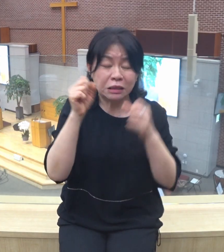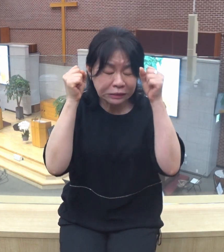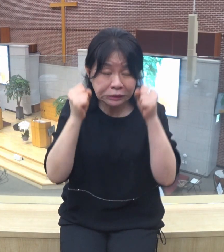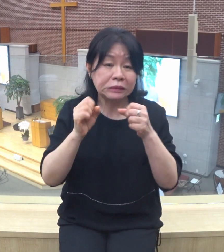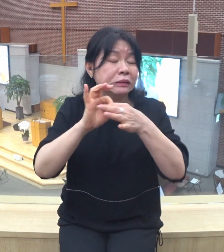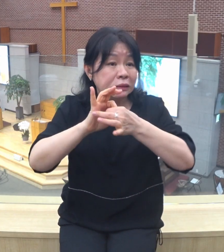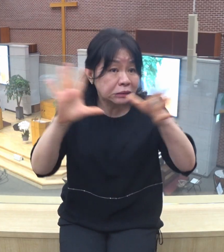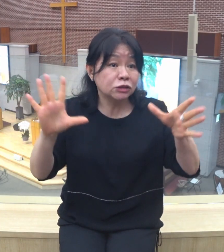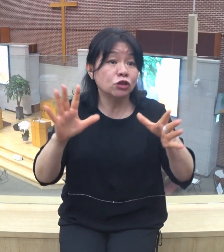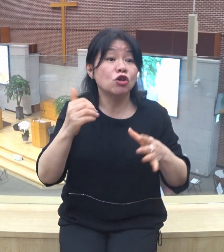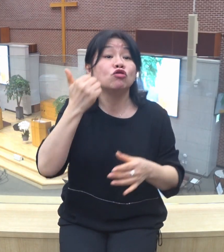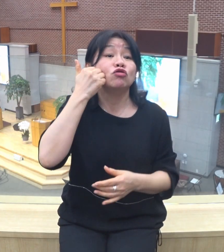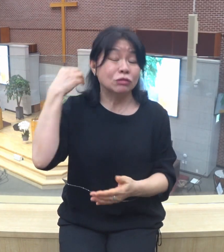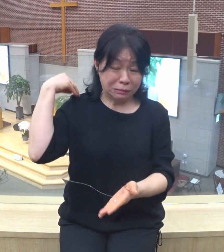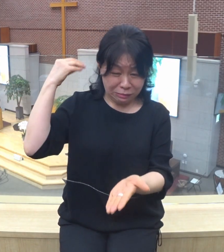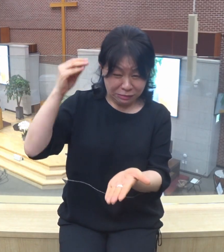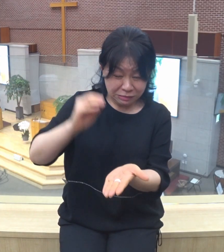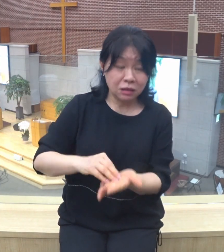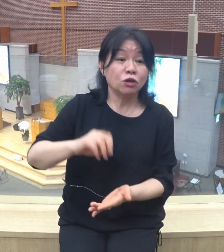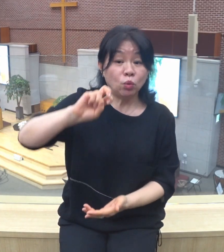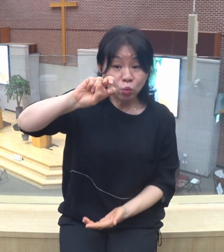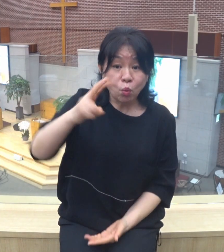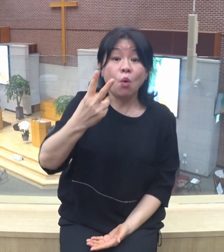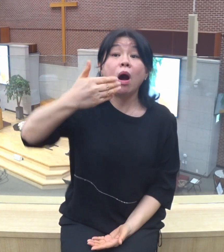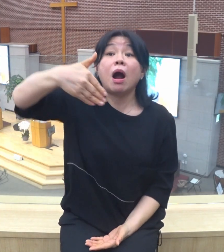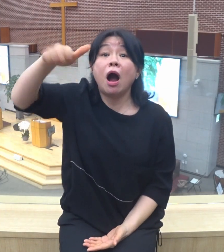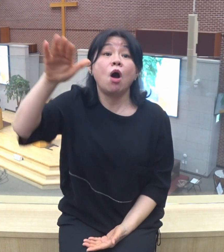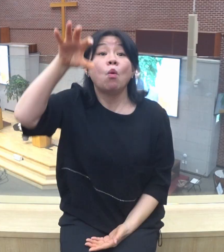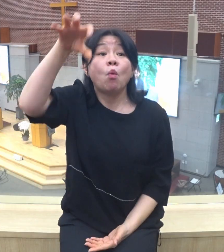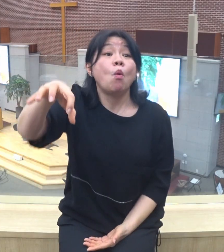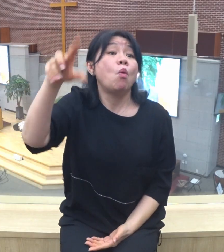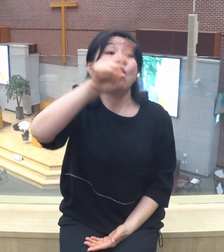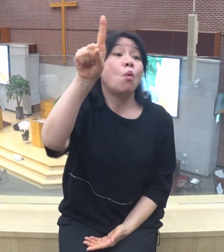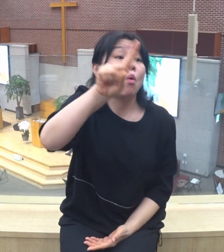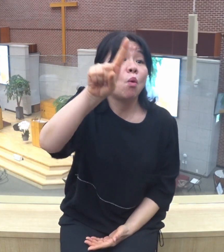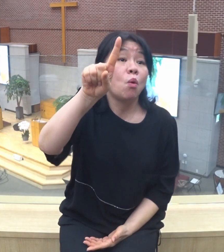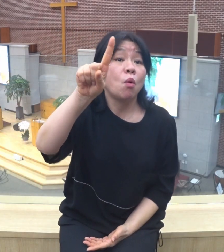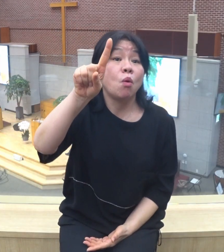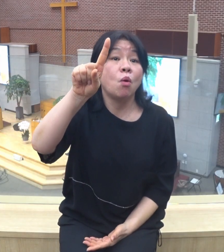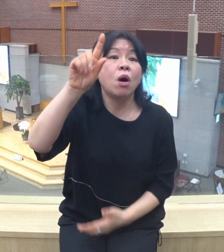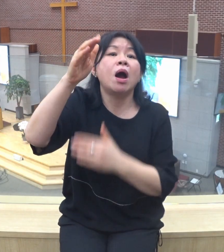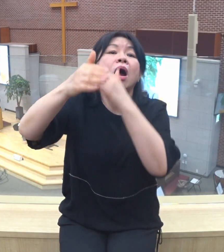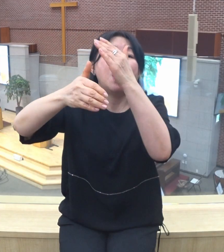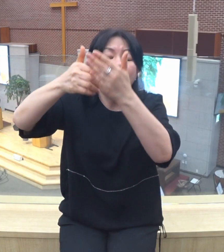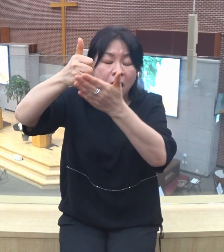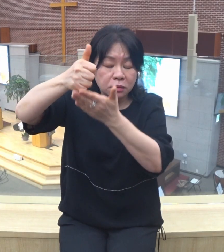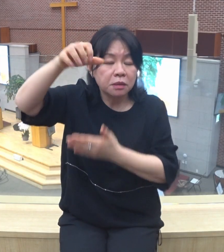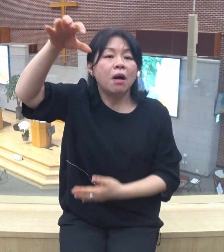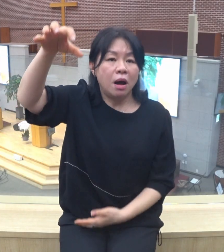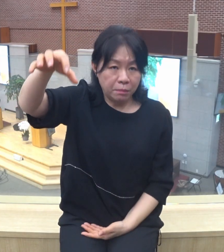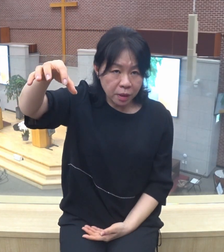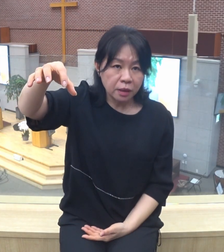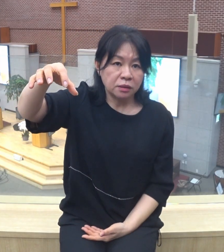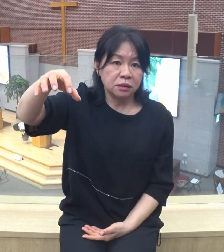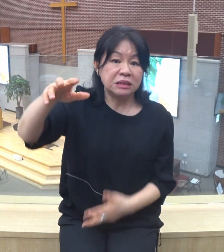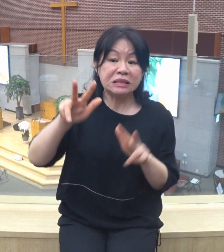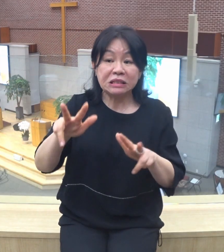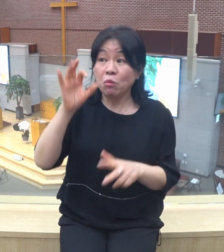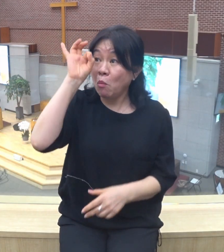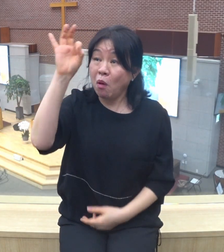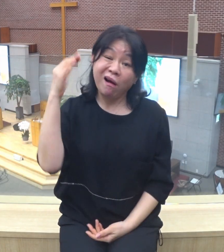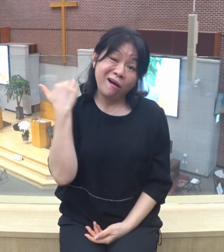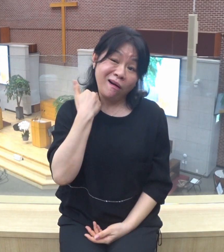있든지 누구에게로 돌아갑니까? 하나님께로 돌아갑니다. 우리의 삶에 지금 하나님이 계시지 않은 것